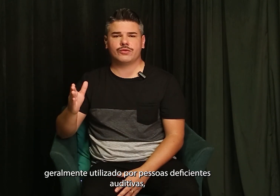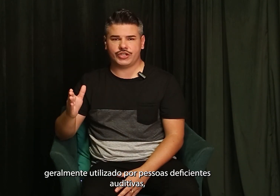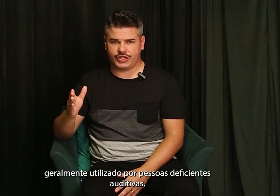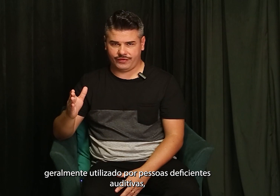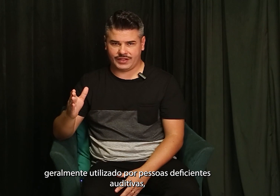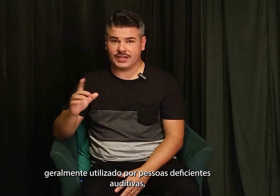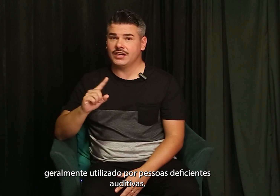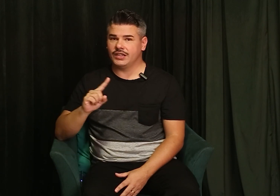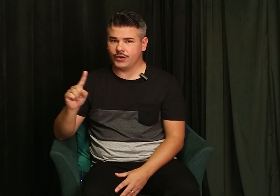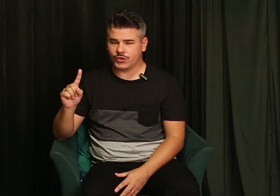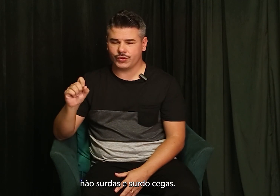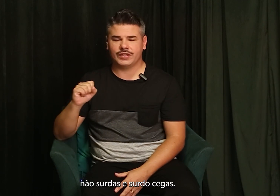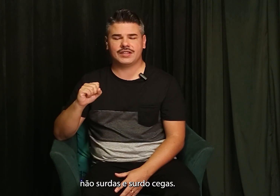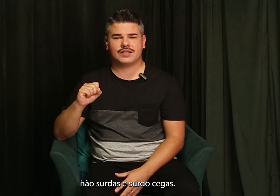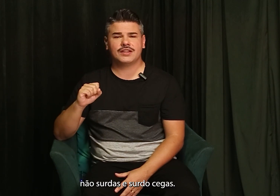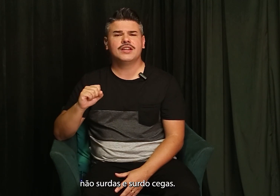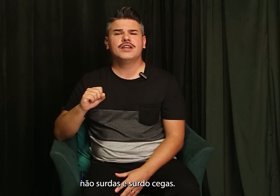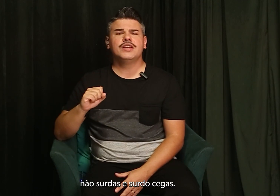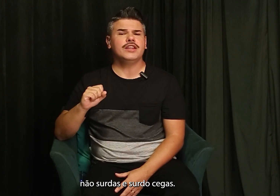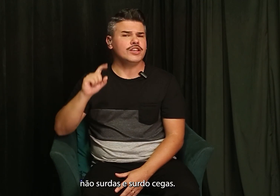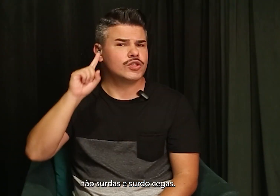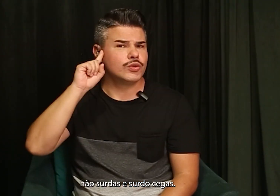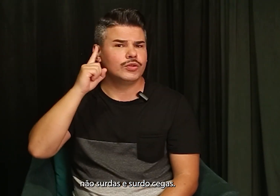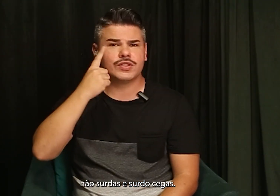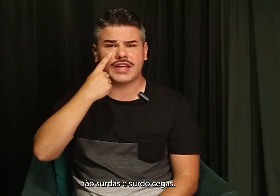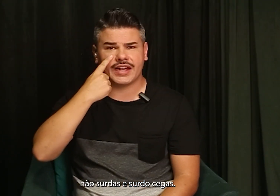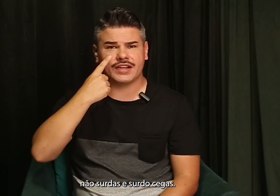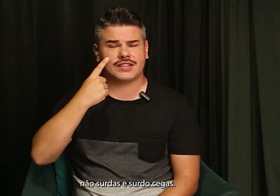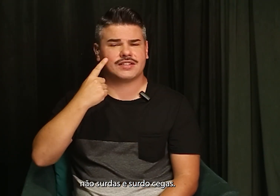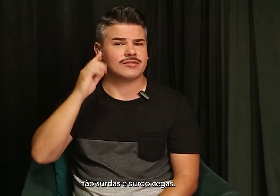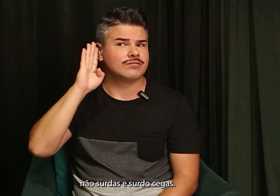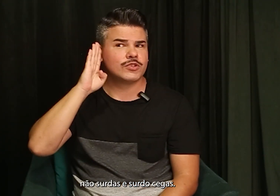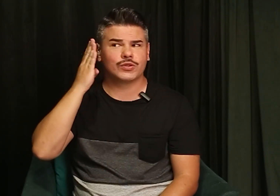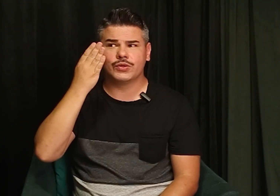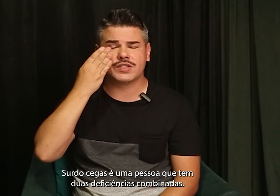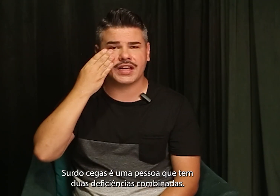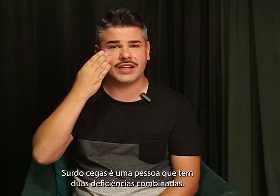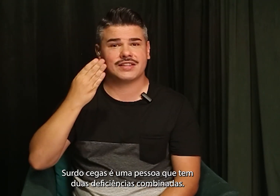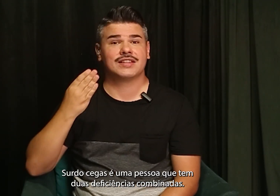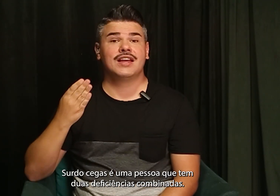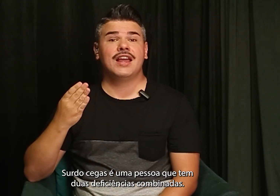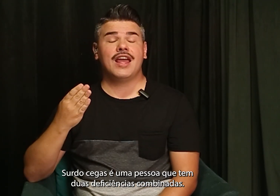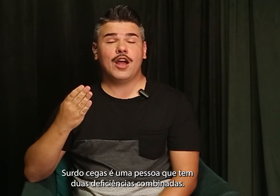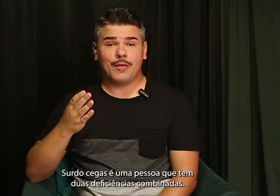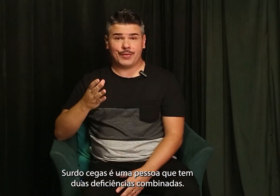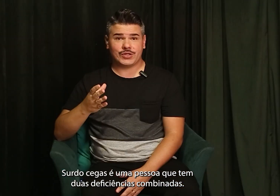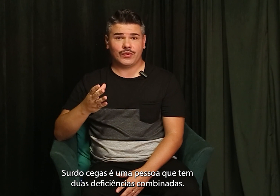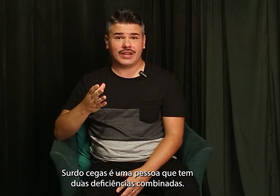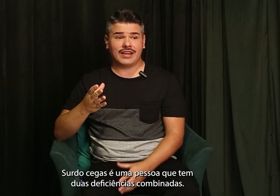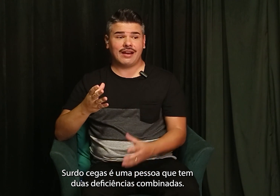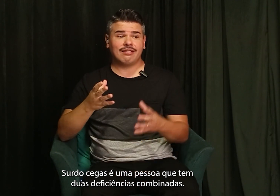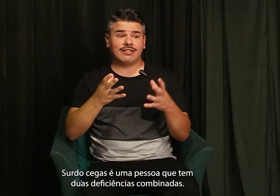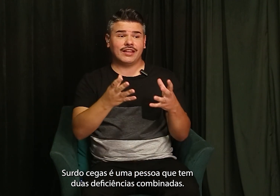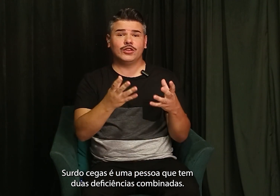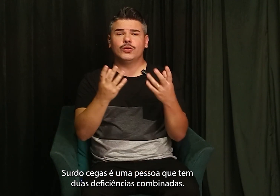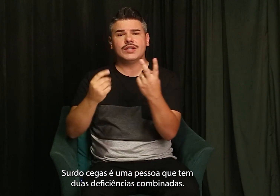deficientes auditivas, não surdas. E surdo-cegas? Surdo-cegas é uma pessoa que ela tem